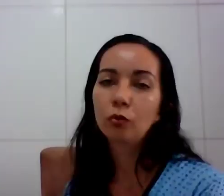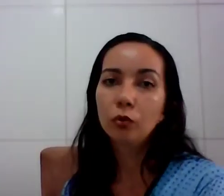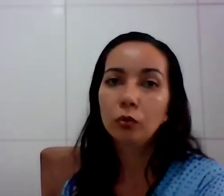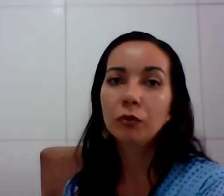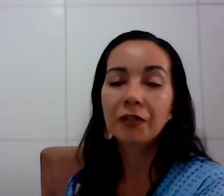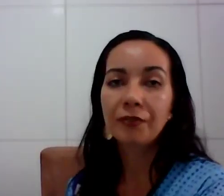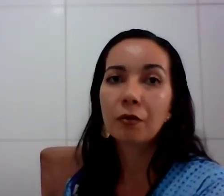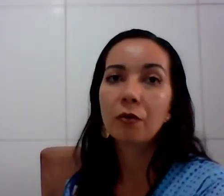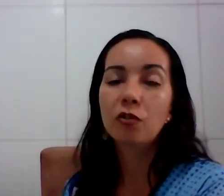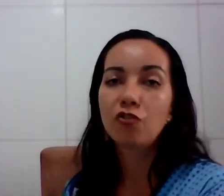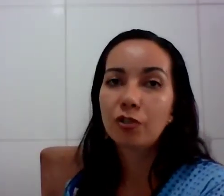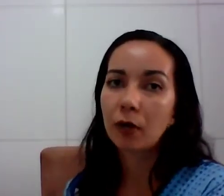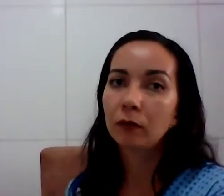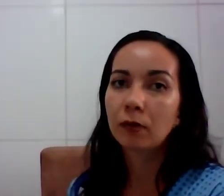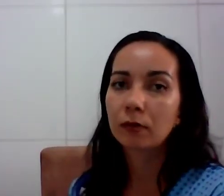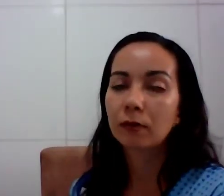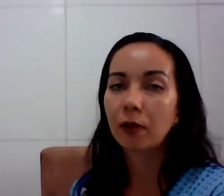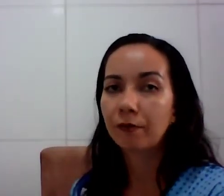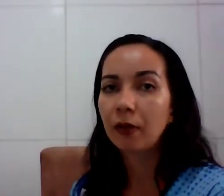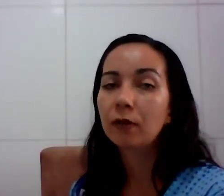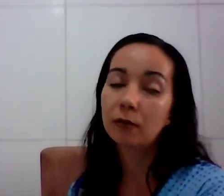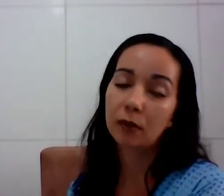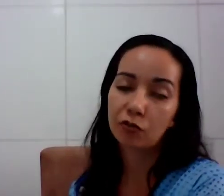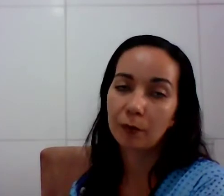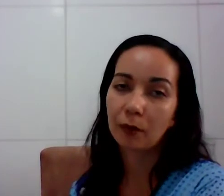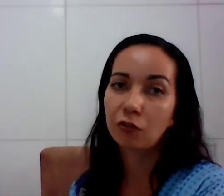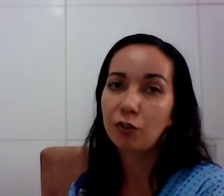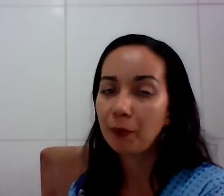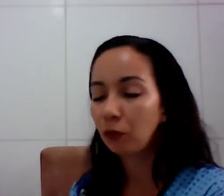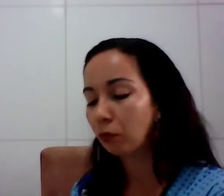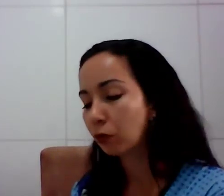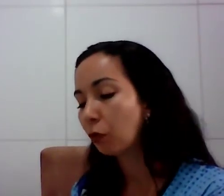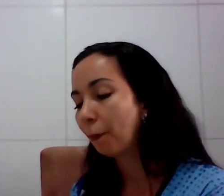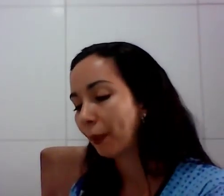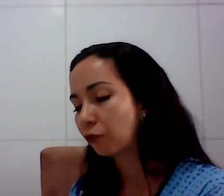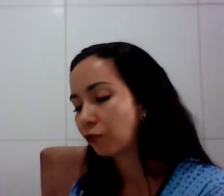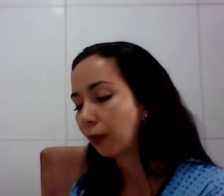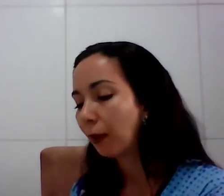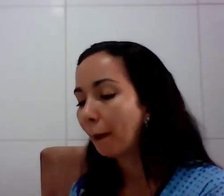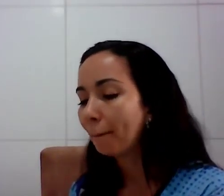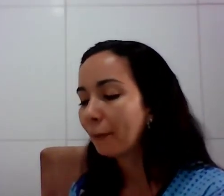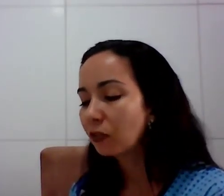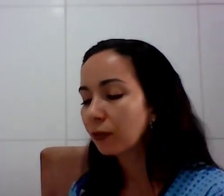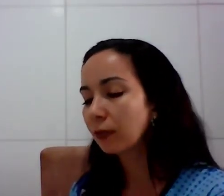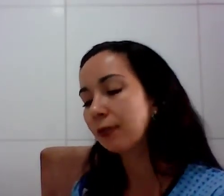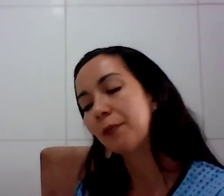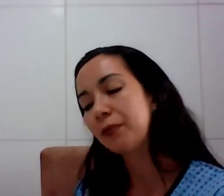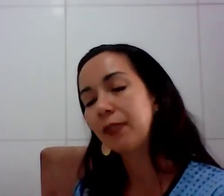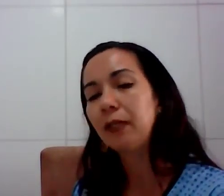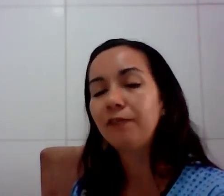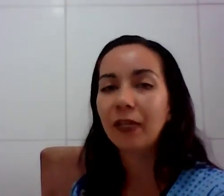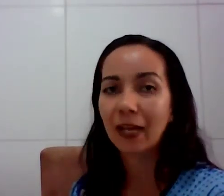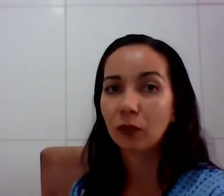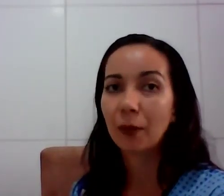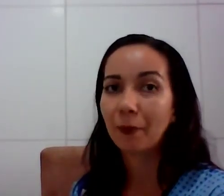Tudo o que ficou registrado nessas cavernas eram chamadas de pinturas rupestres. Mas você sabe o significado da